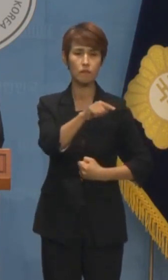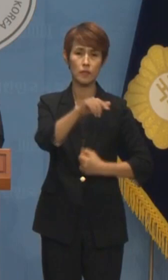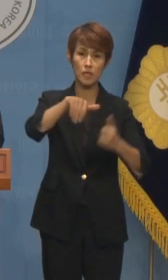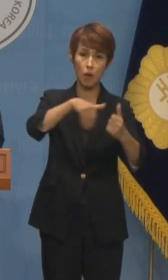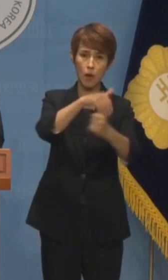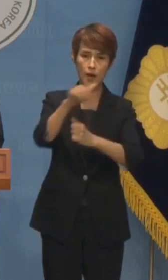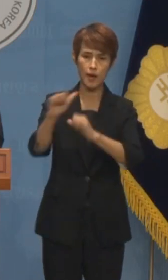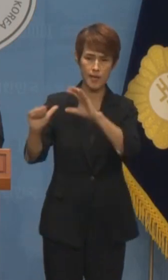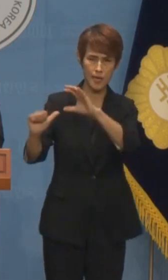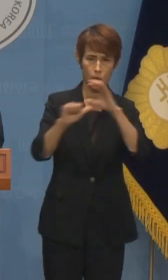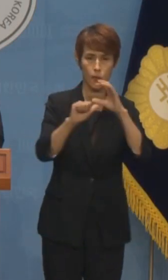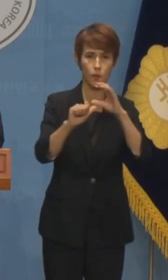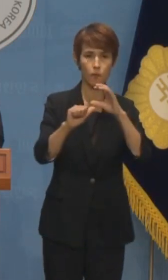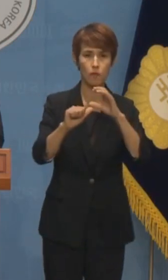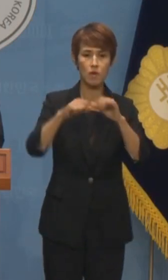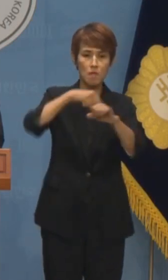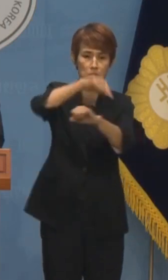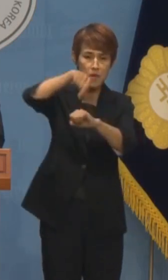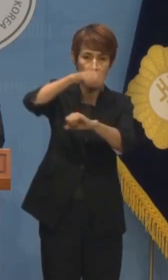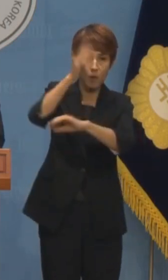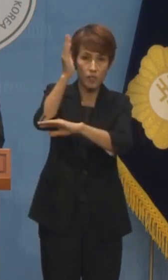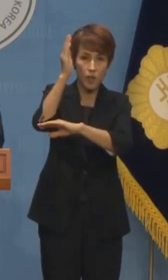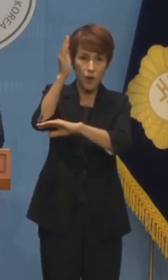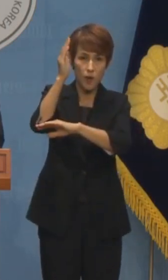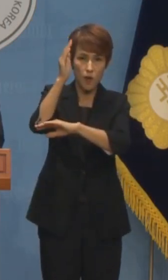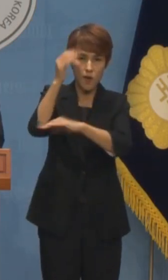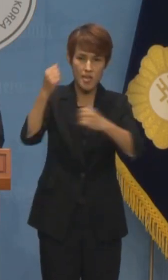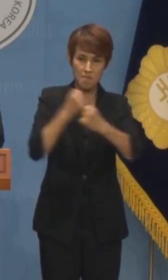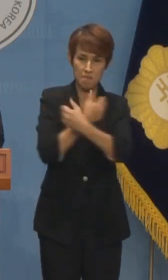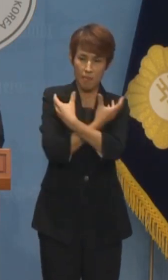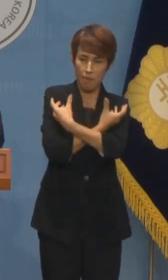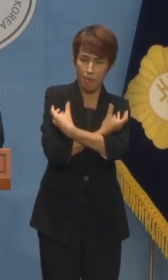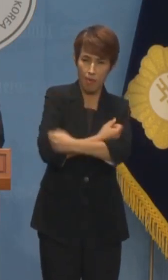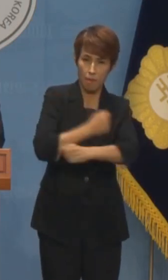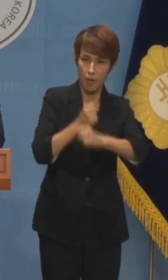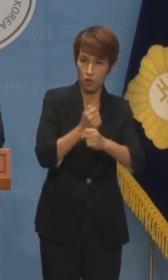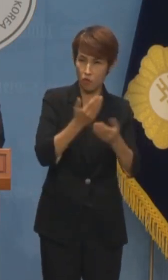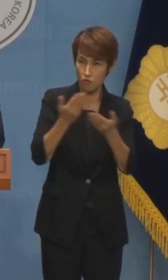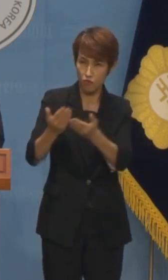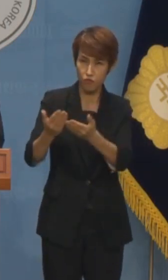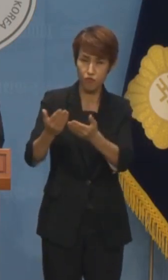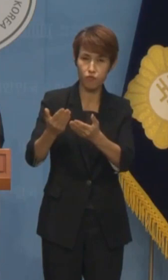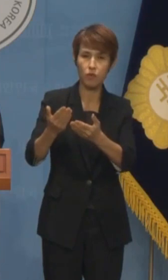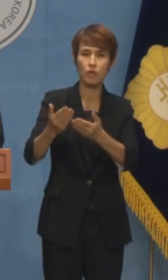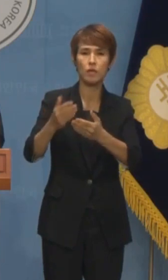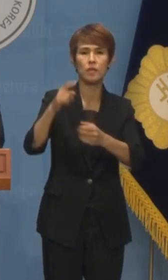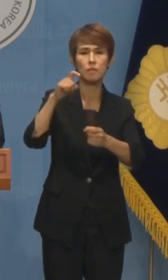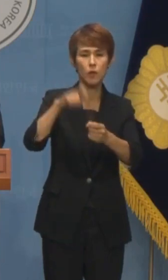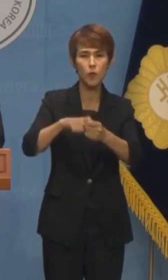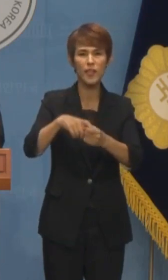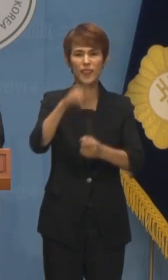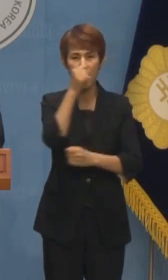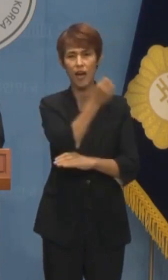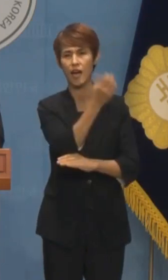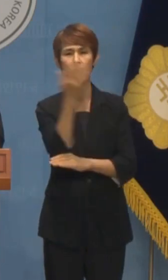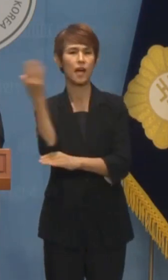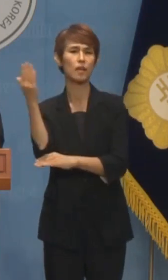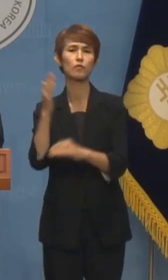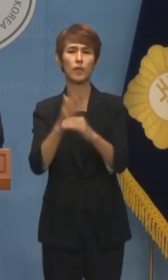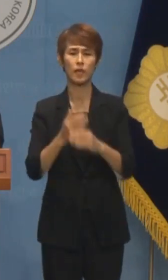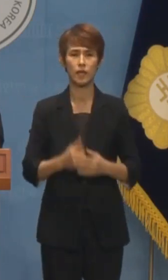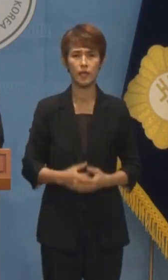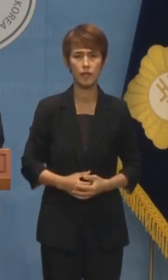상황을 악용해 필리버스터를 체력전으로 끌고 가겠다는 비인간적인 얘기마저 보도되고